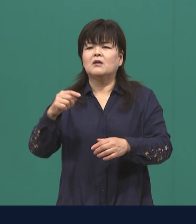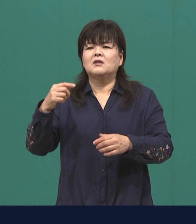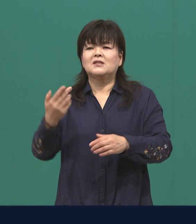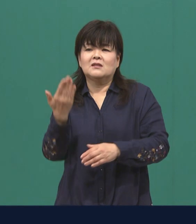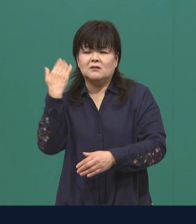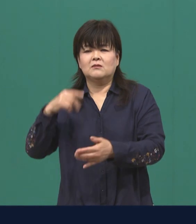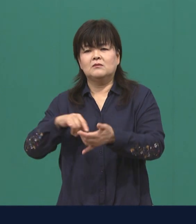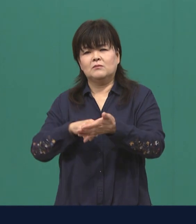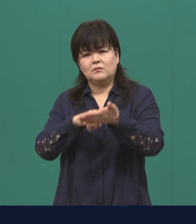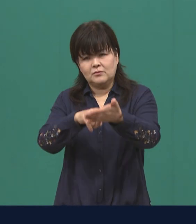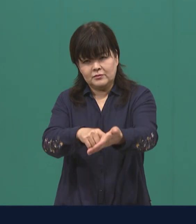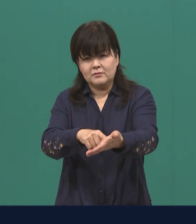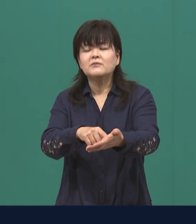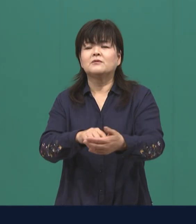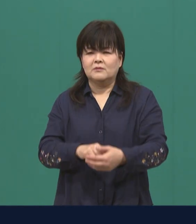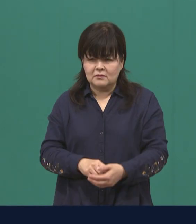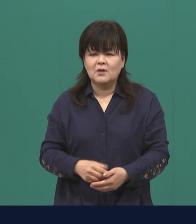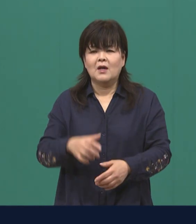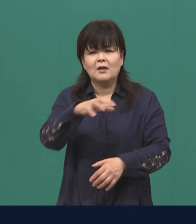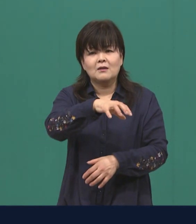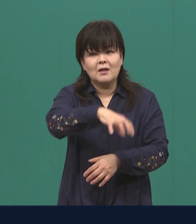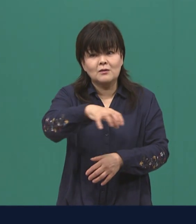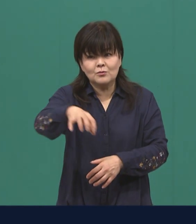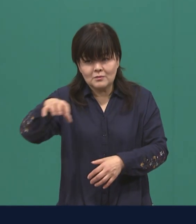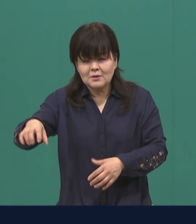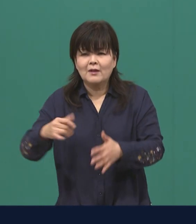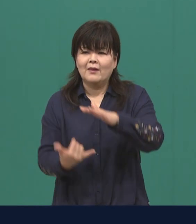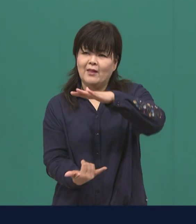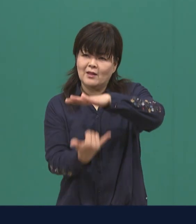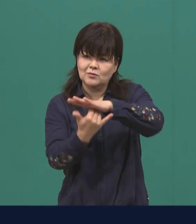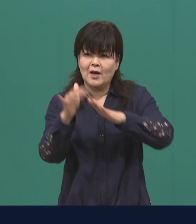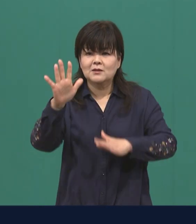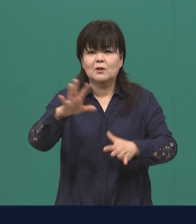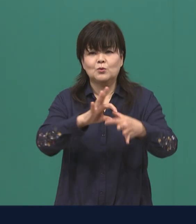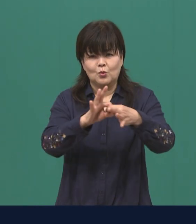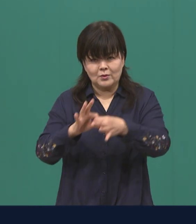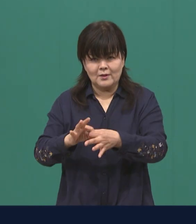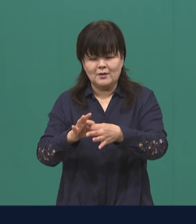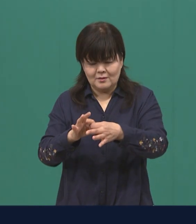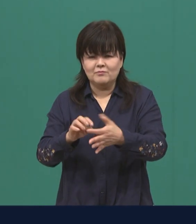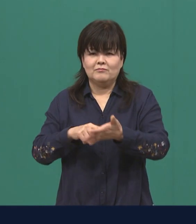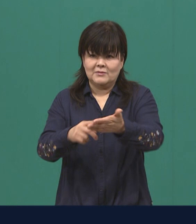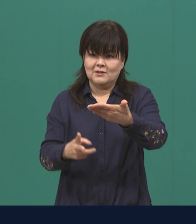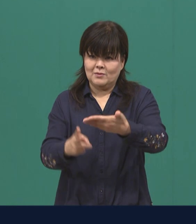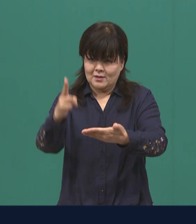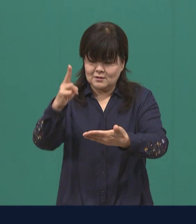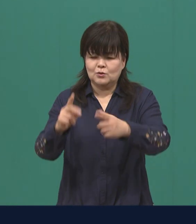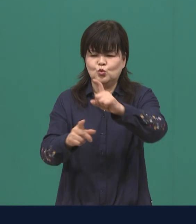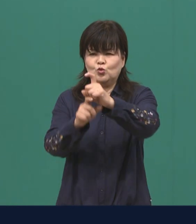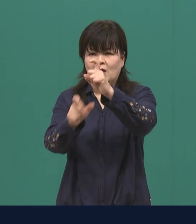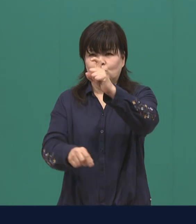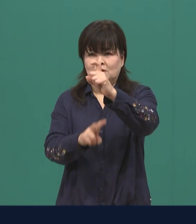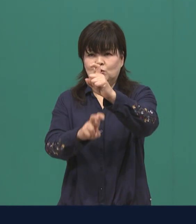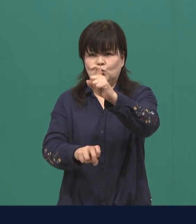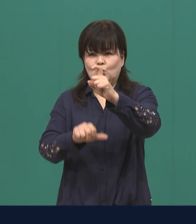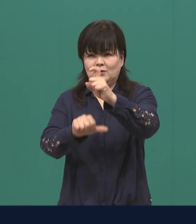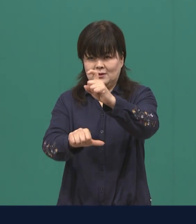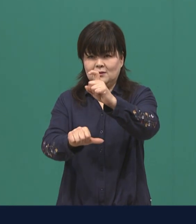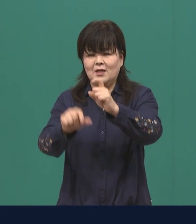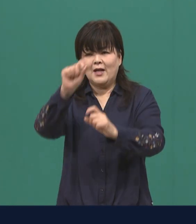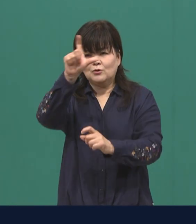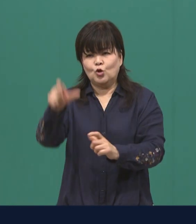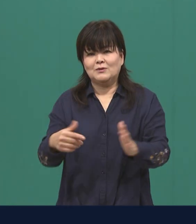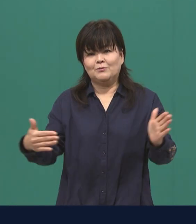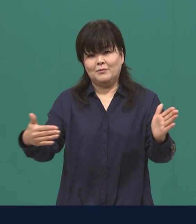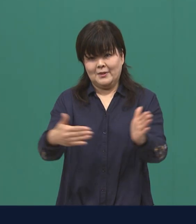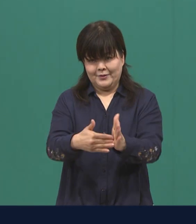として事前申し込みになっており、各会場とも定員がありますので、締め切りは10月25日月曜日